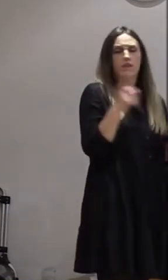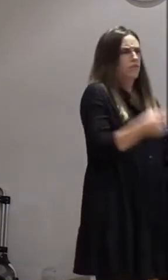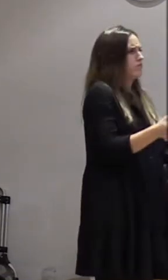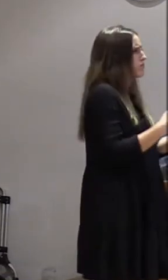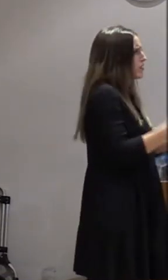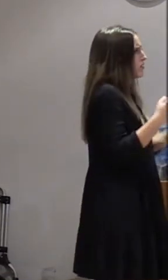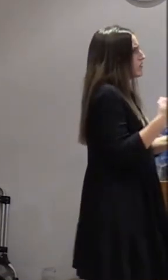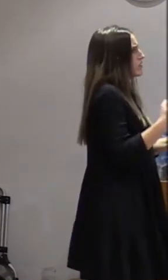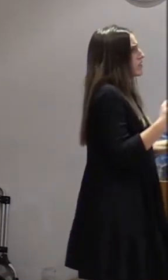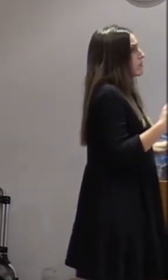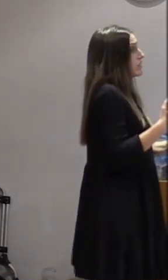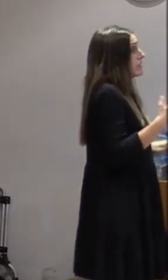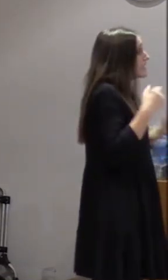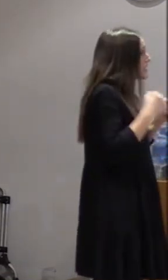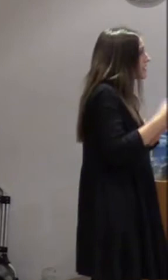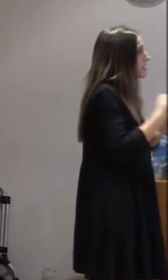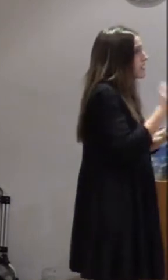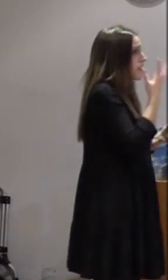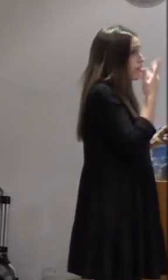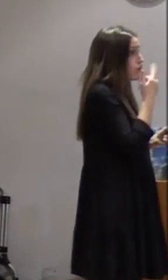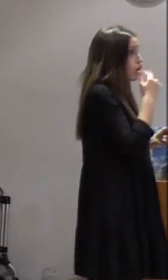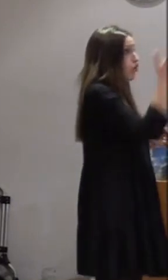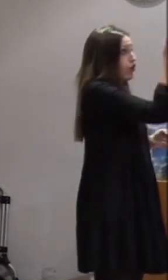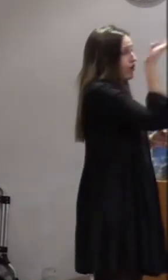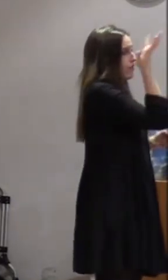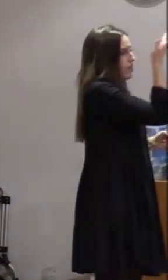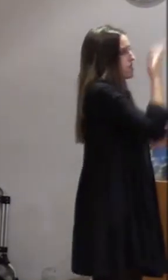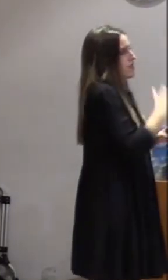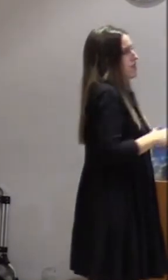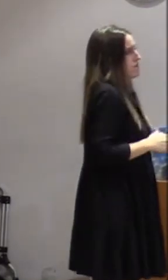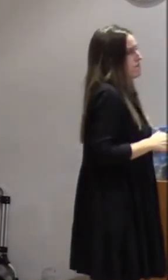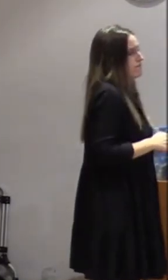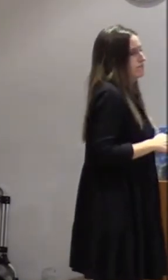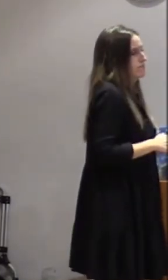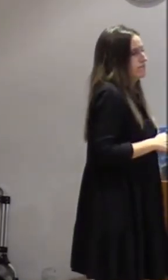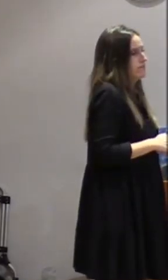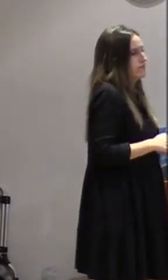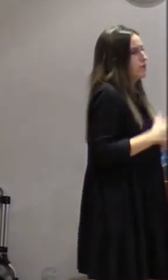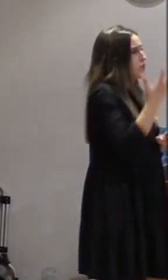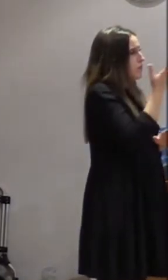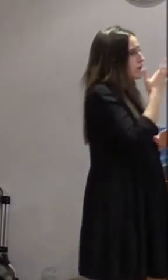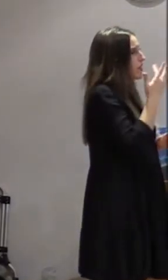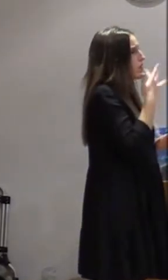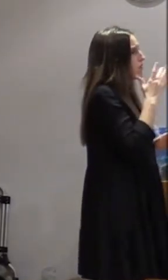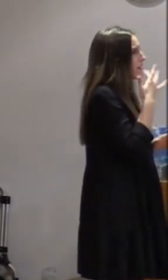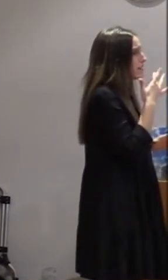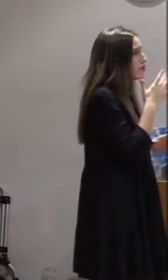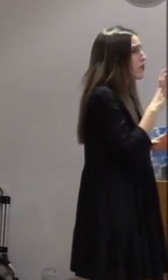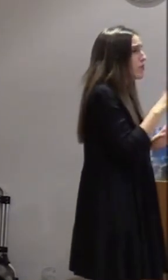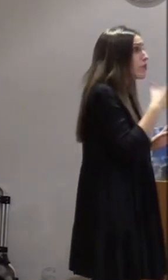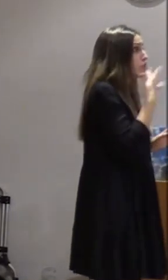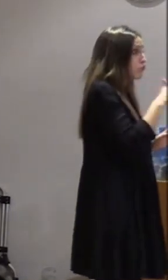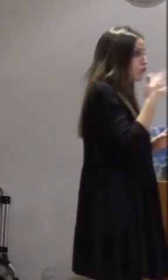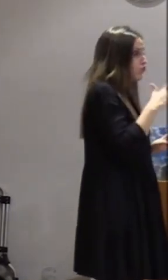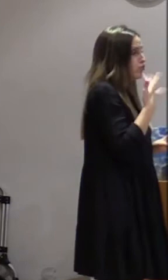atención la intensidad del color del cielo. En este caso, un cielo amarillento, pero muy